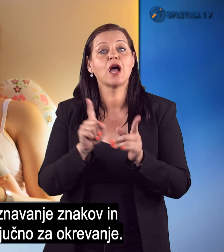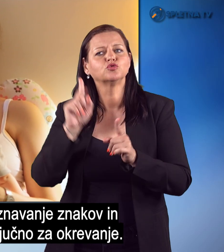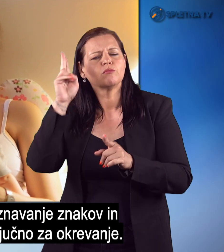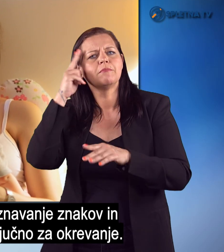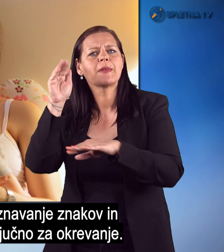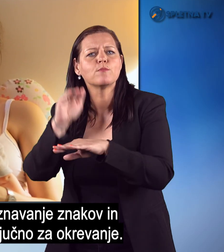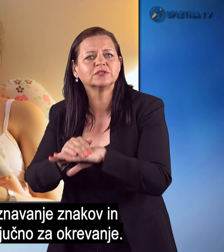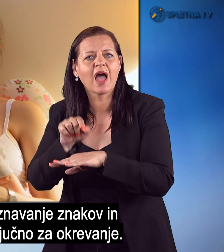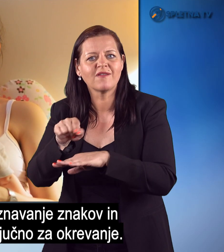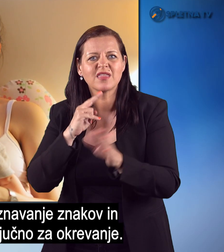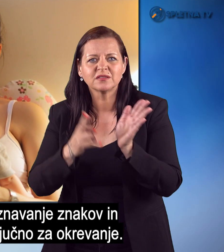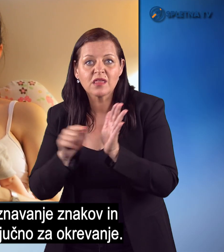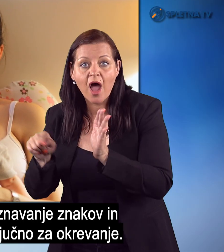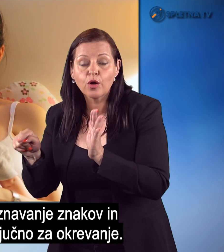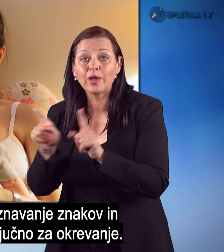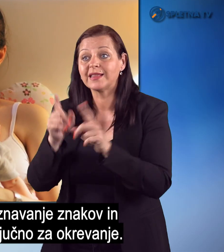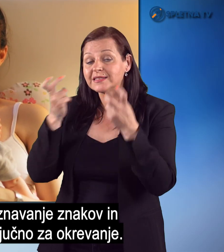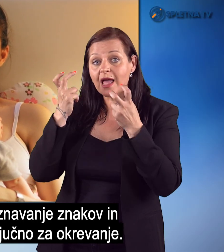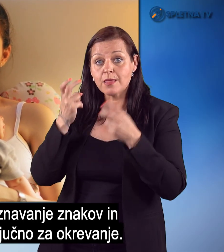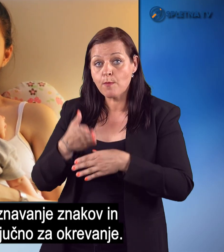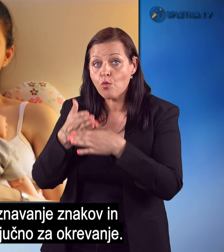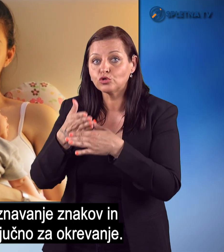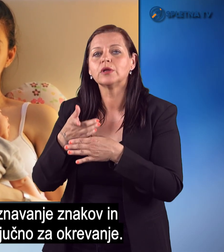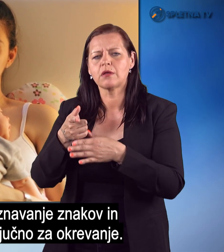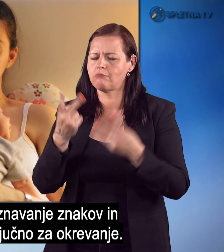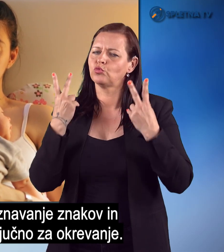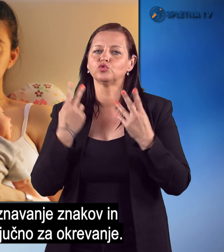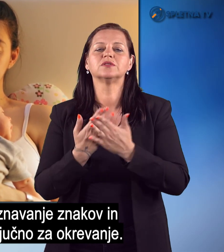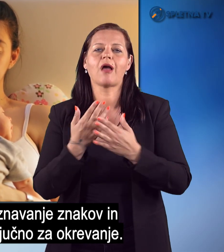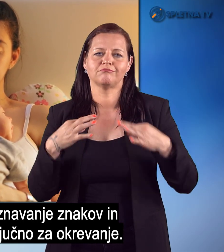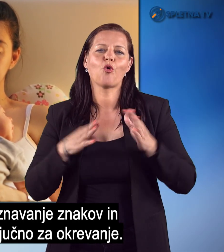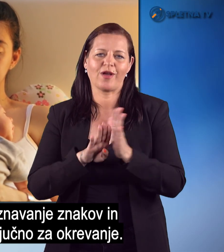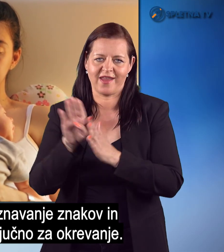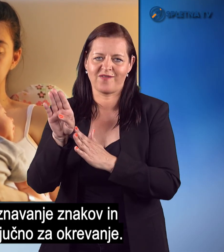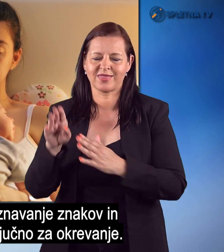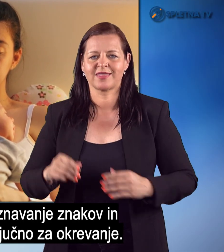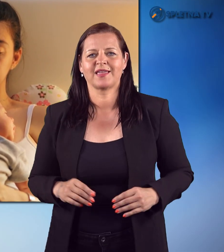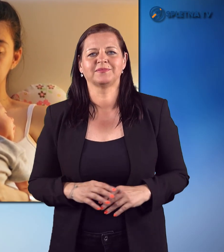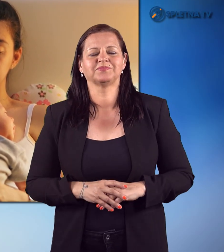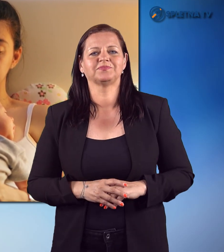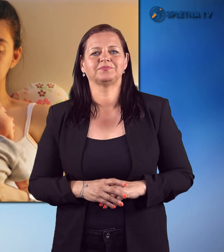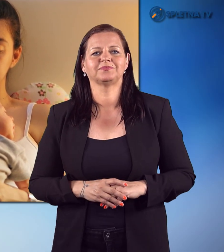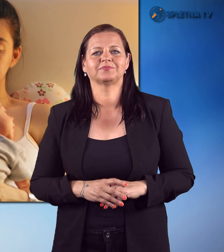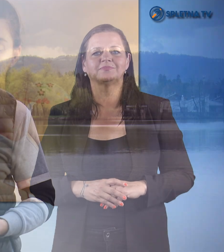Pravočasno prepoznavanje znakov in iskanje pomoči je ključno za okrevanje.